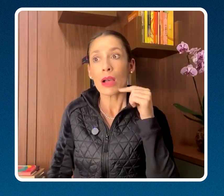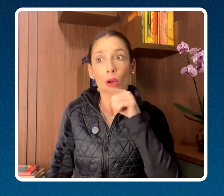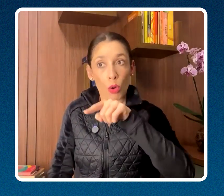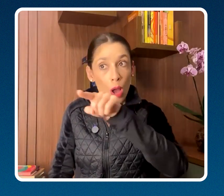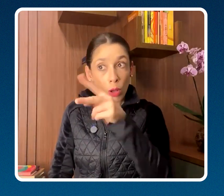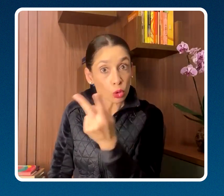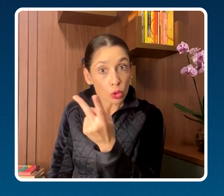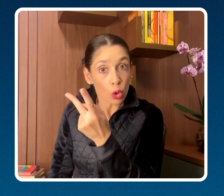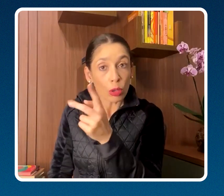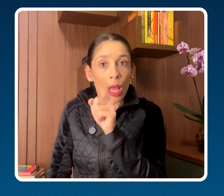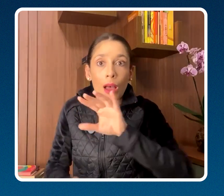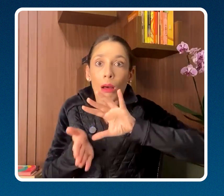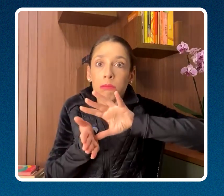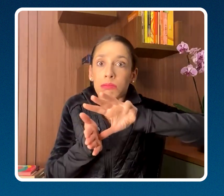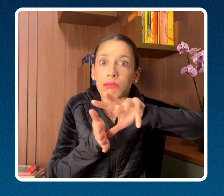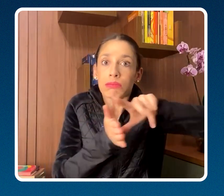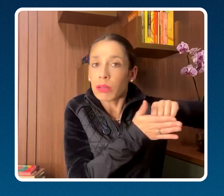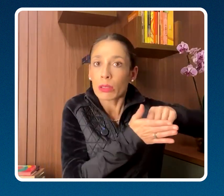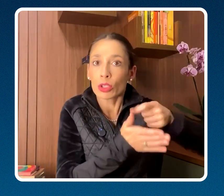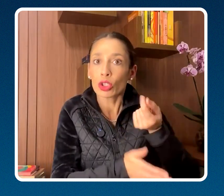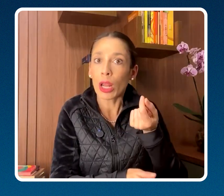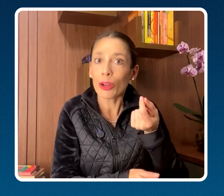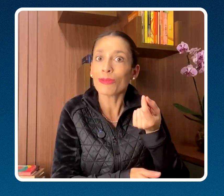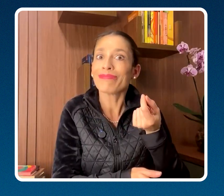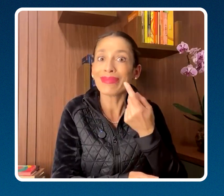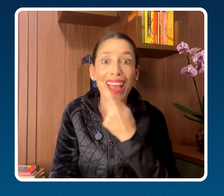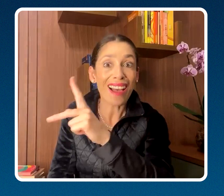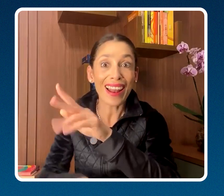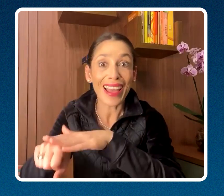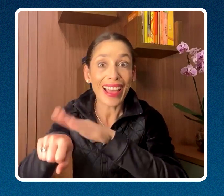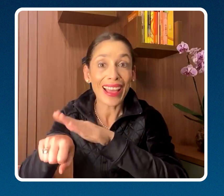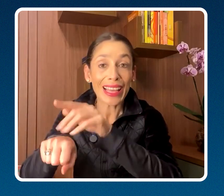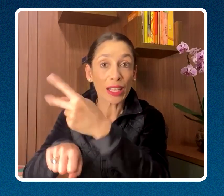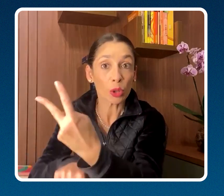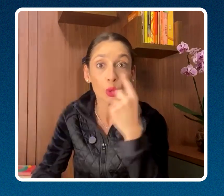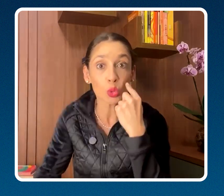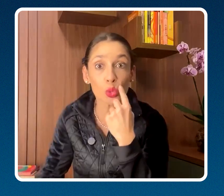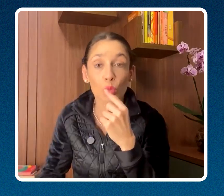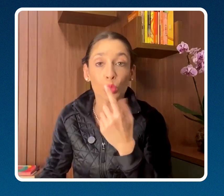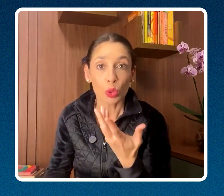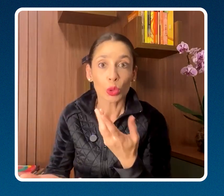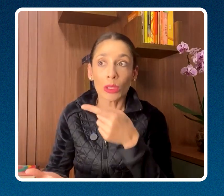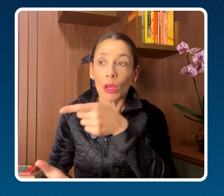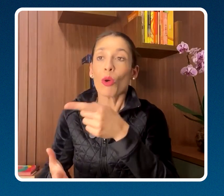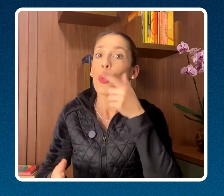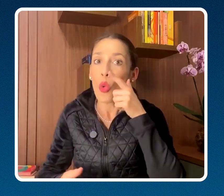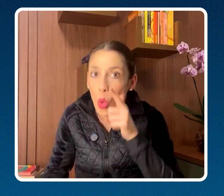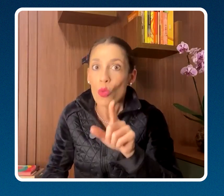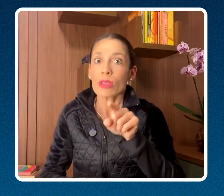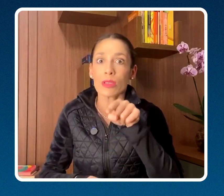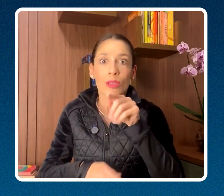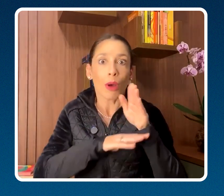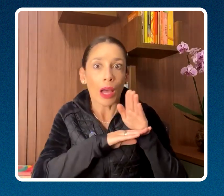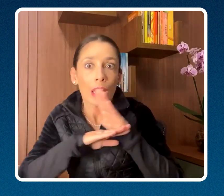e alguém tinha sacado todo o dinheiro deles. Então eu fui entendendo coisa por coisa, graças a Deus, Deus abriu minha mente e